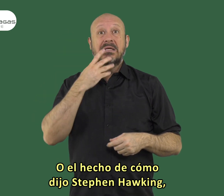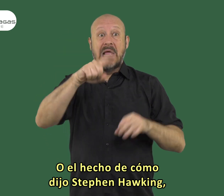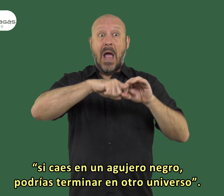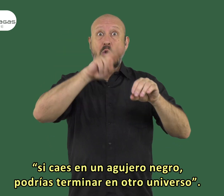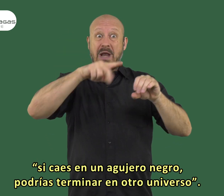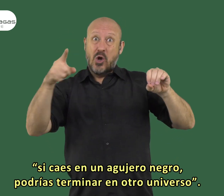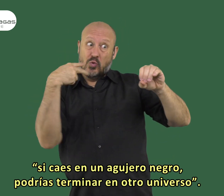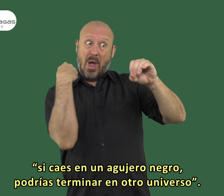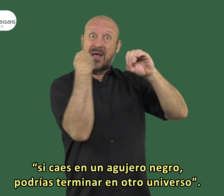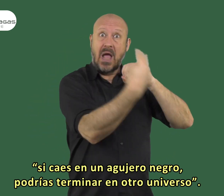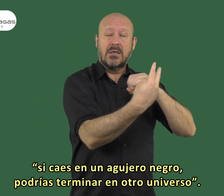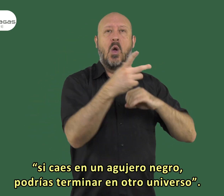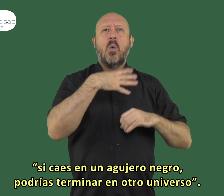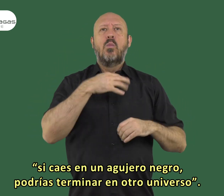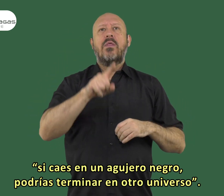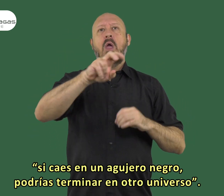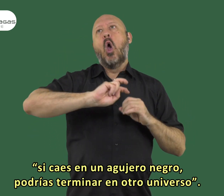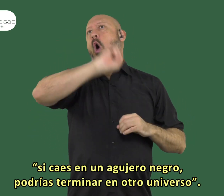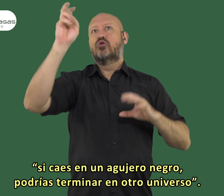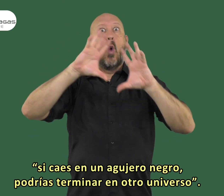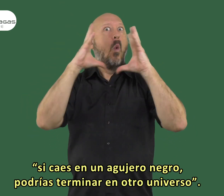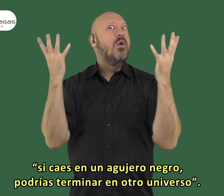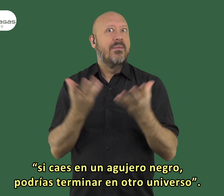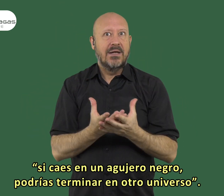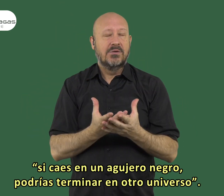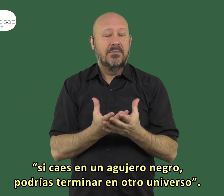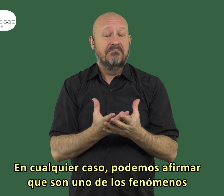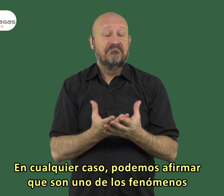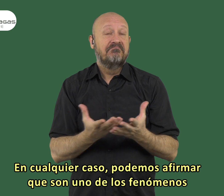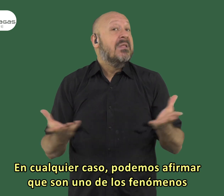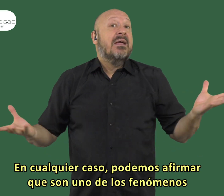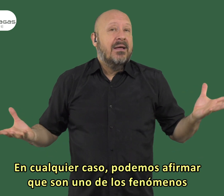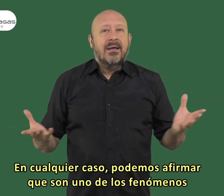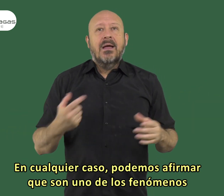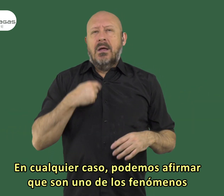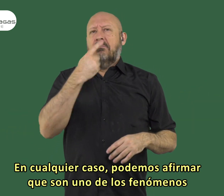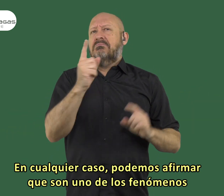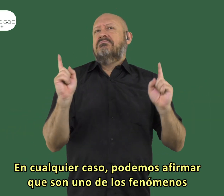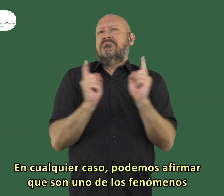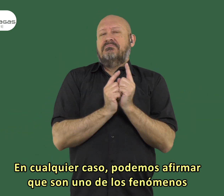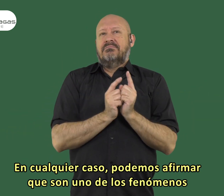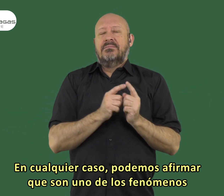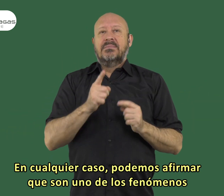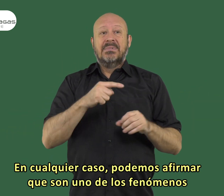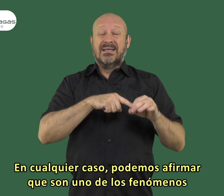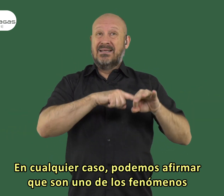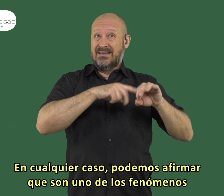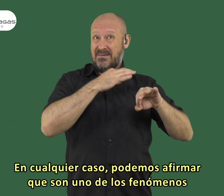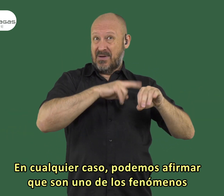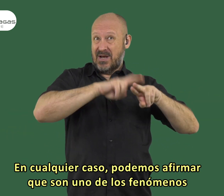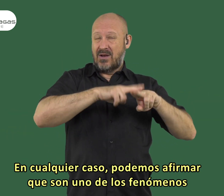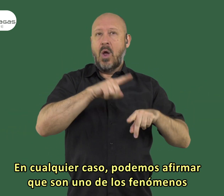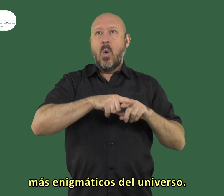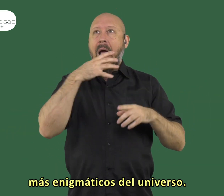Hawking, si caes en un agujero negro, podrías terminar en otro universo. En cualquier caso, podemos afirmar que son uno de